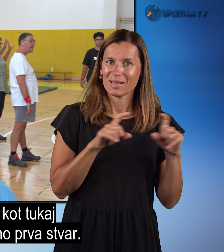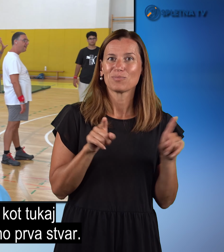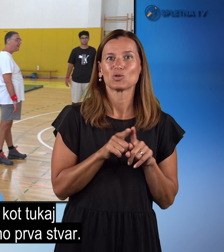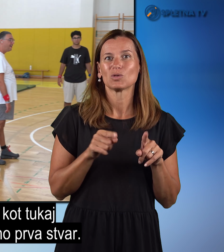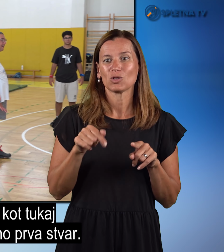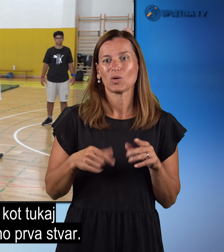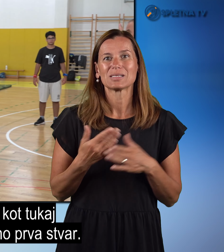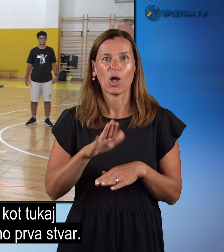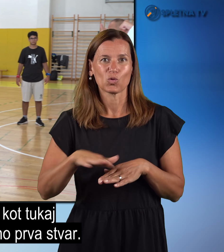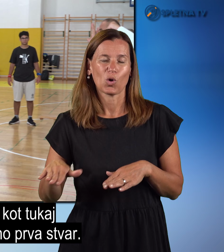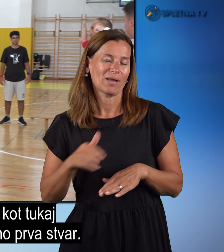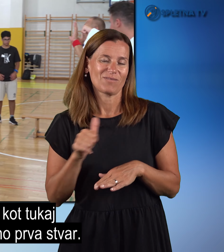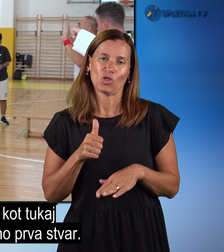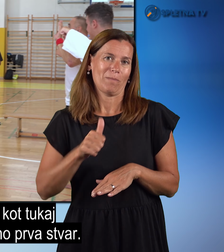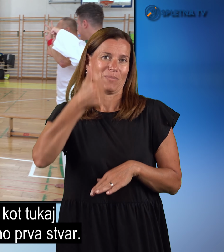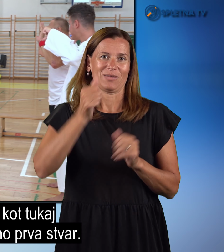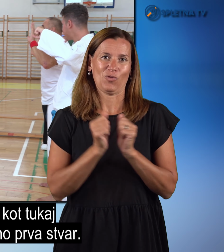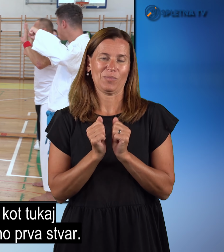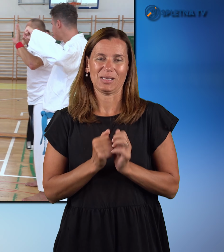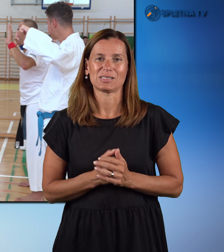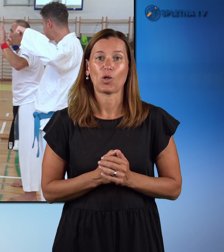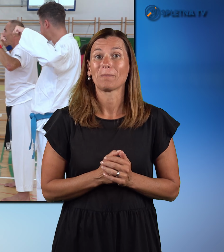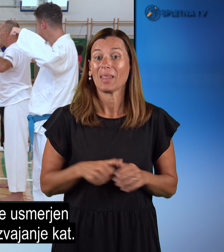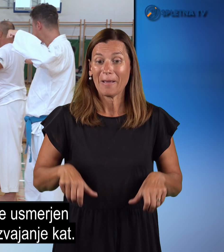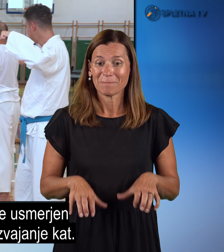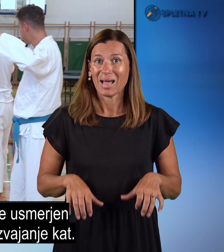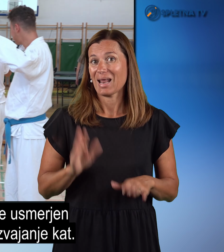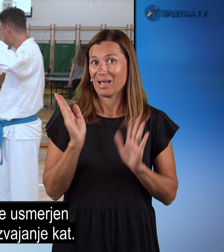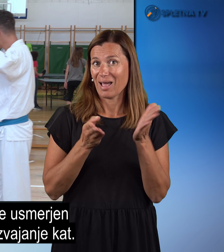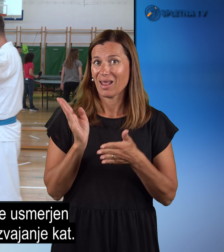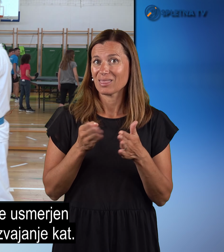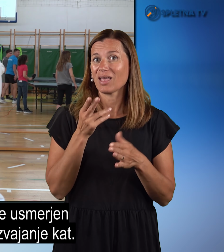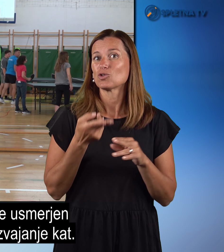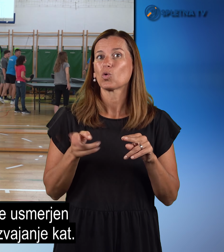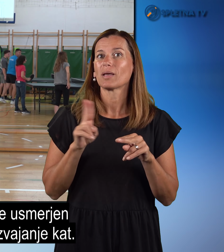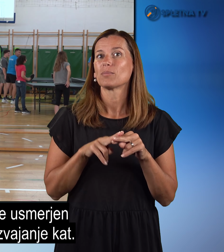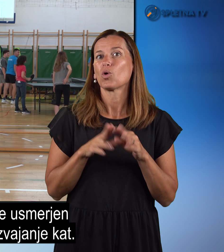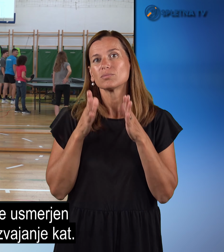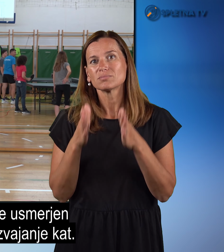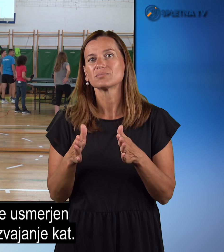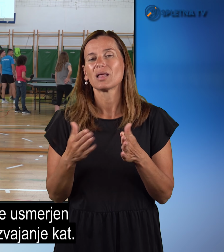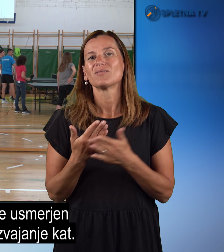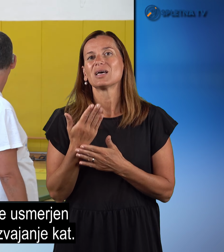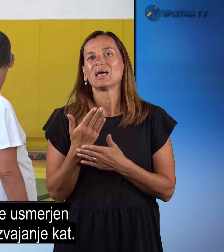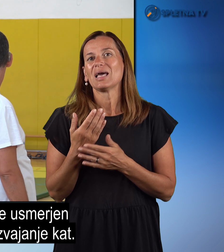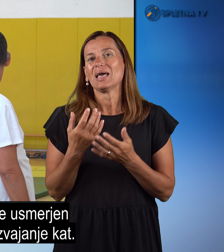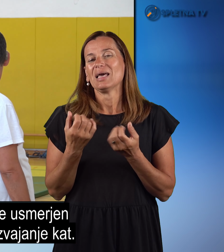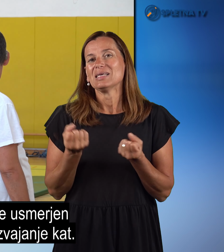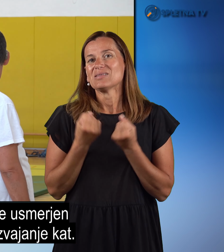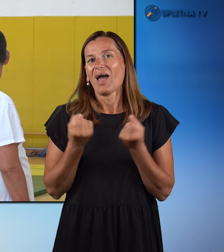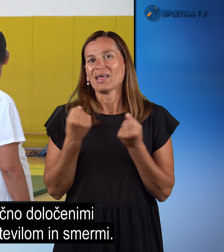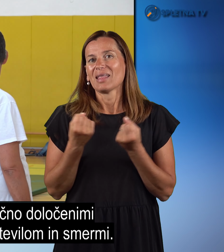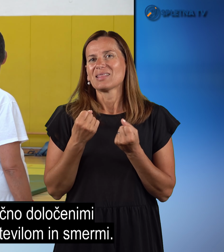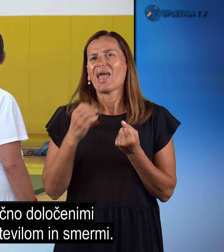šoli kot tukaj za otroke vedno prva stvar. Parakarate je usmerjen predvsem v izvajanje